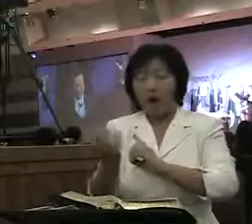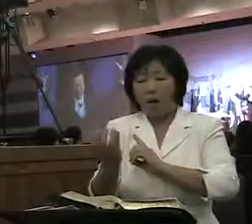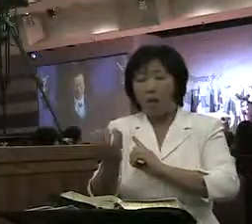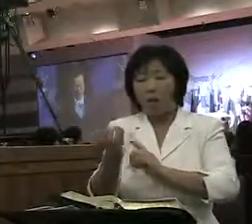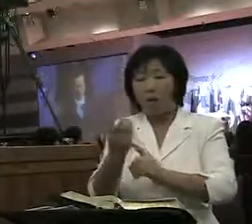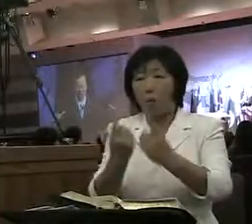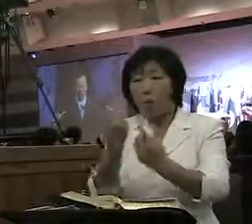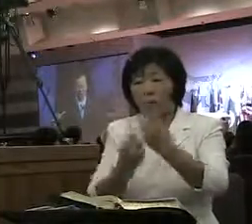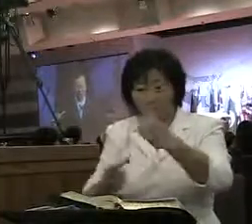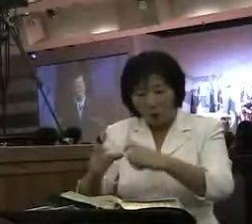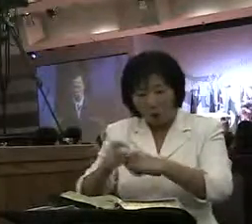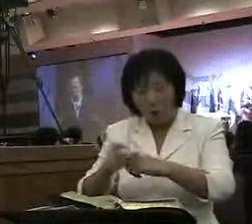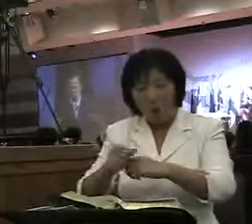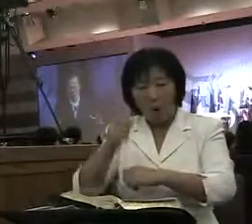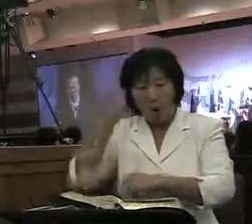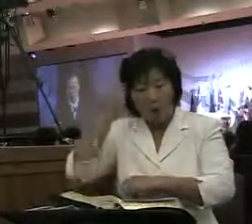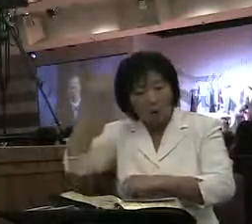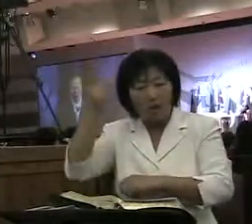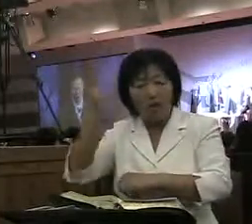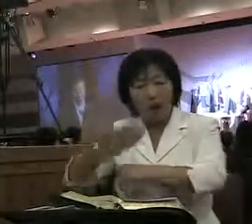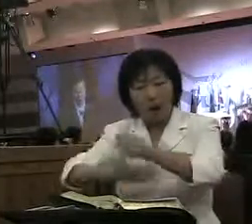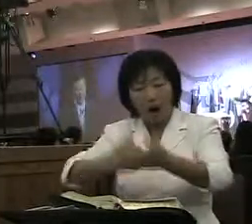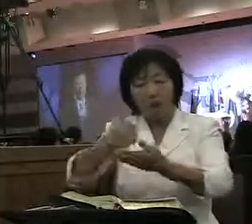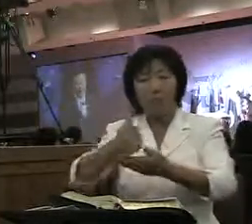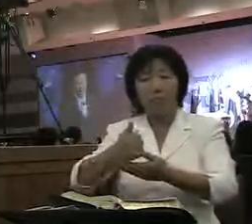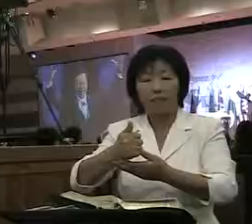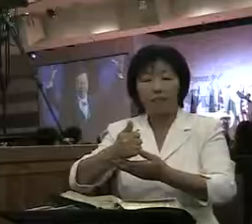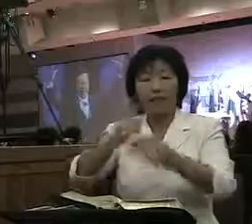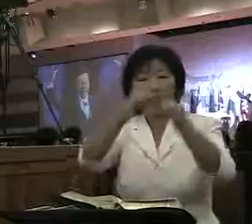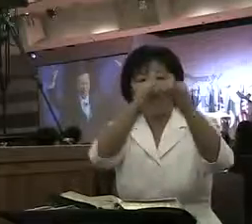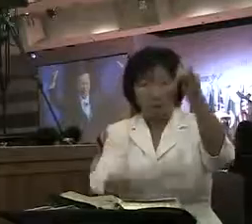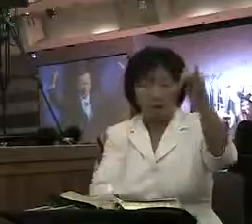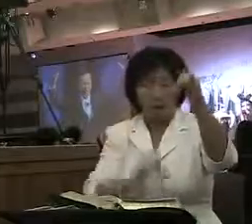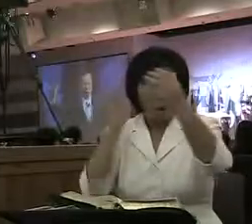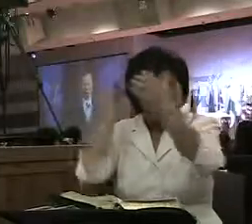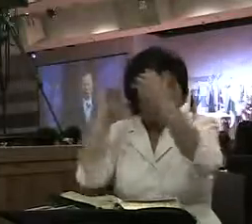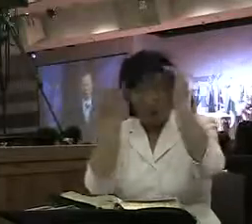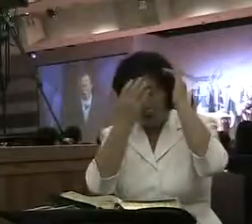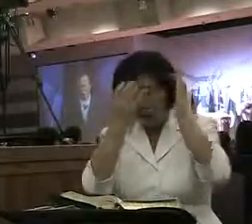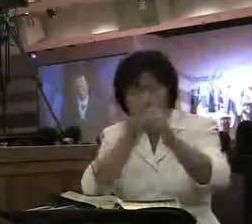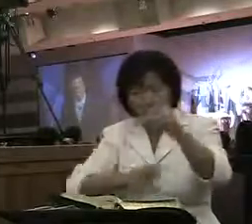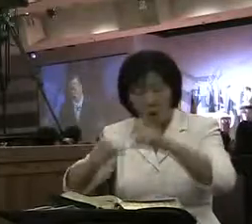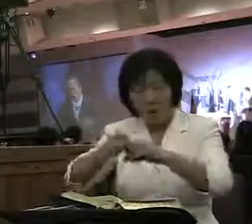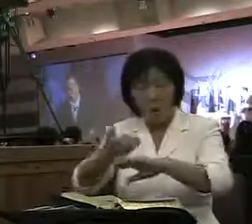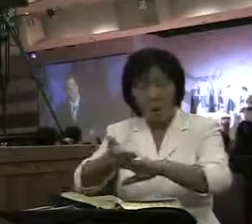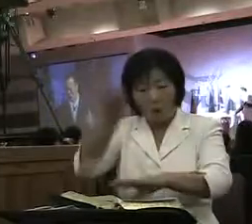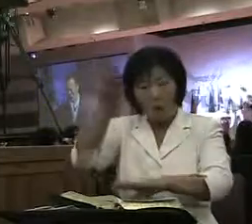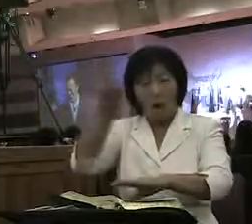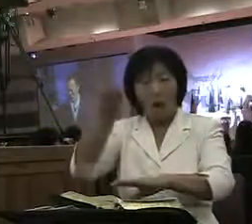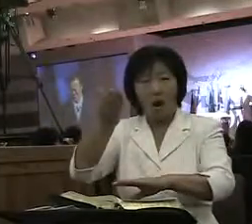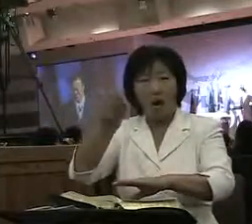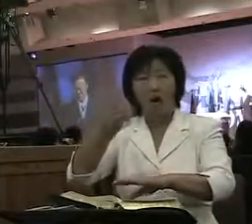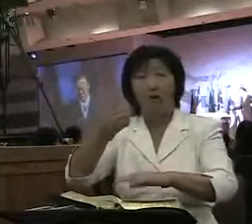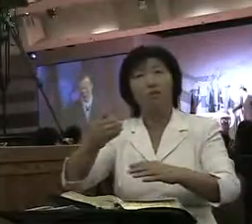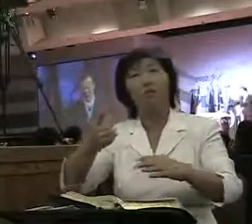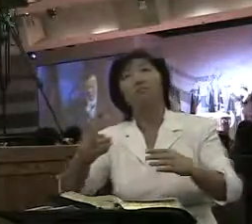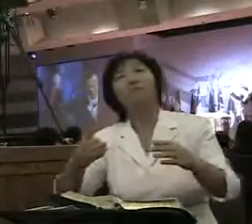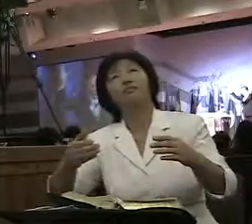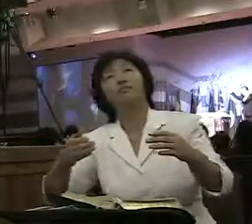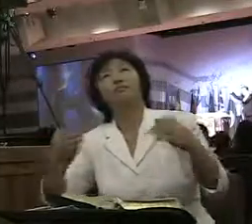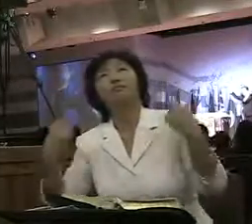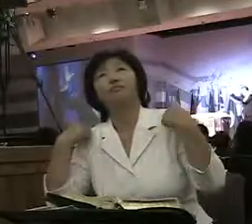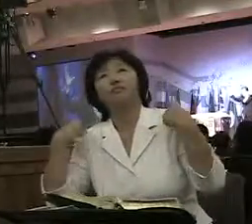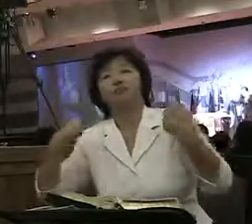하나님, 역사의 지금 혼란보다 더 위에 계신 하나님, 정사와 정권이 떠들고 이판사판할